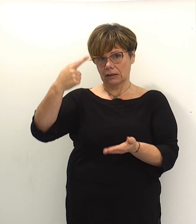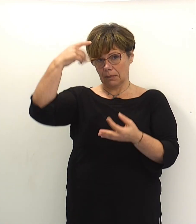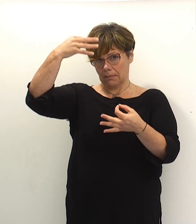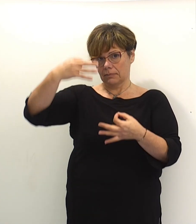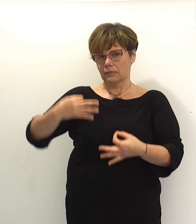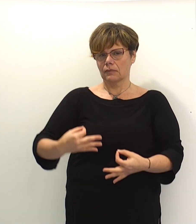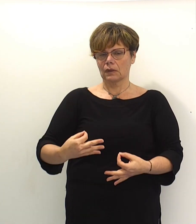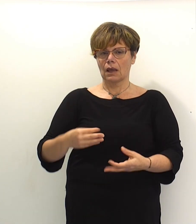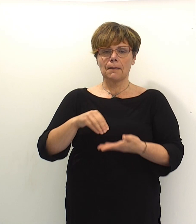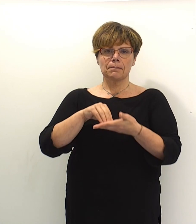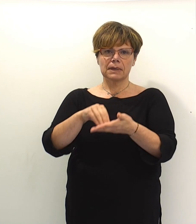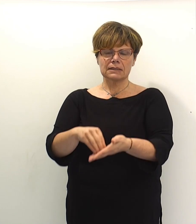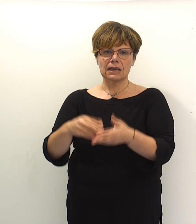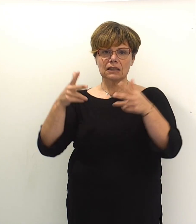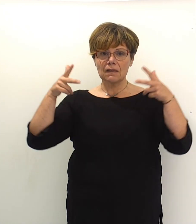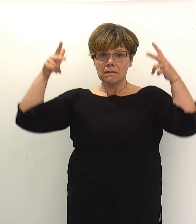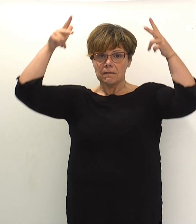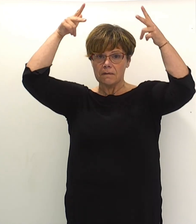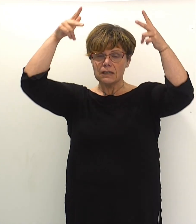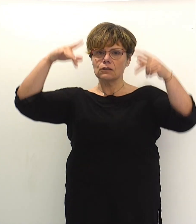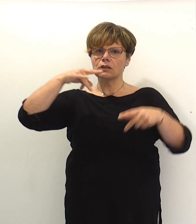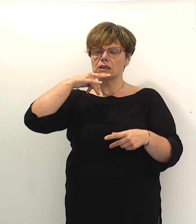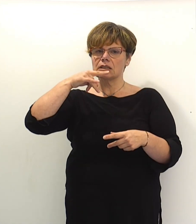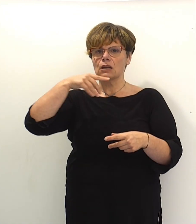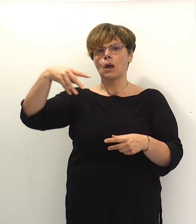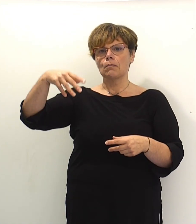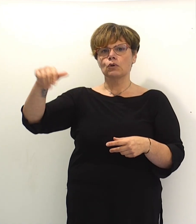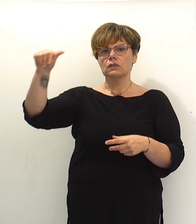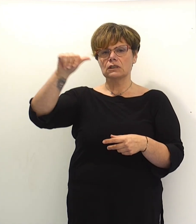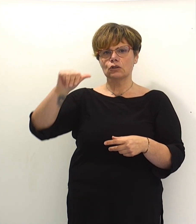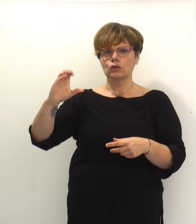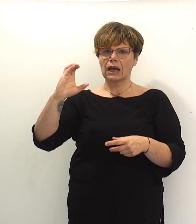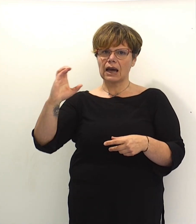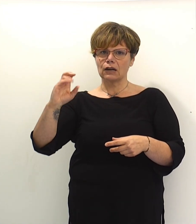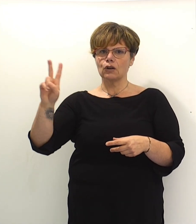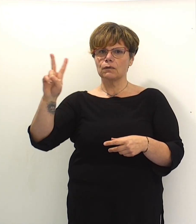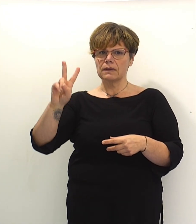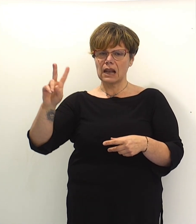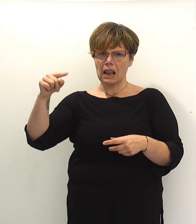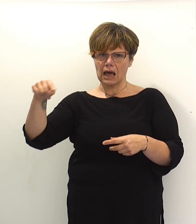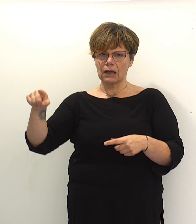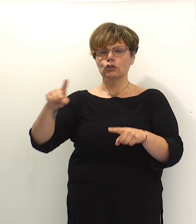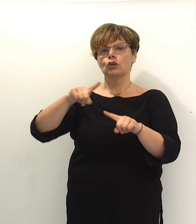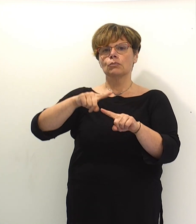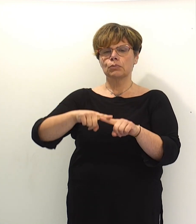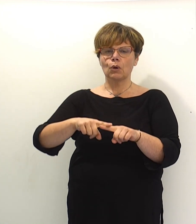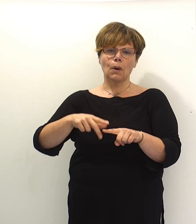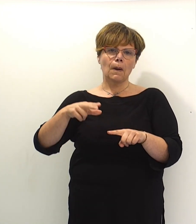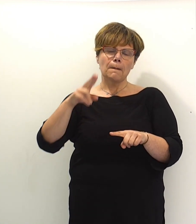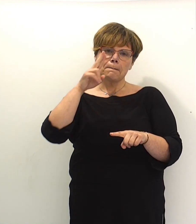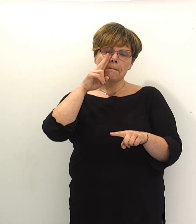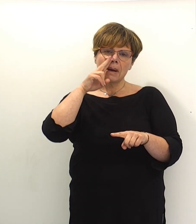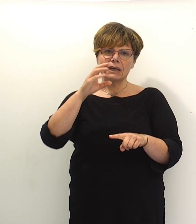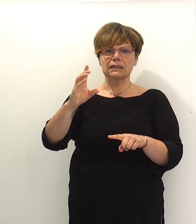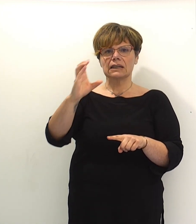presieduta dal vescovo di Ischia, Monsignor Carlo Villano, e da padre